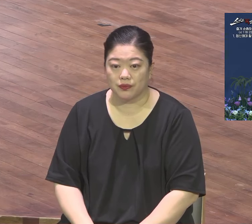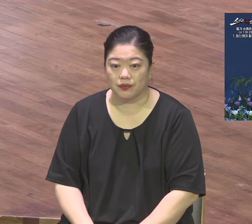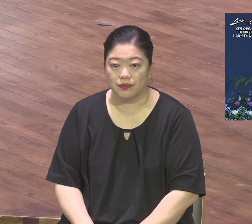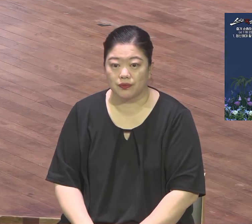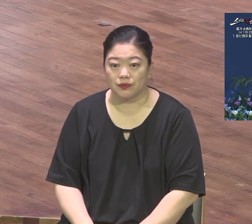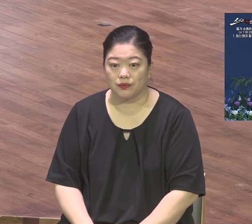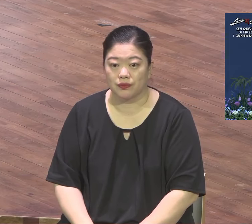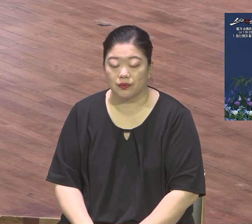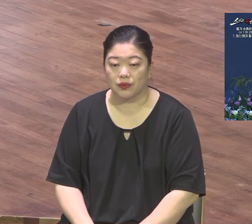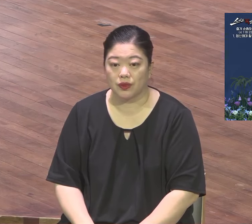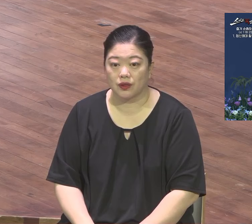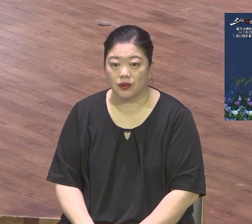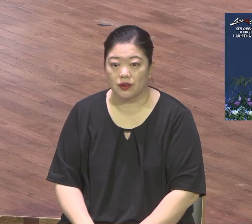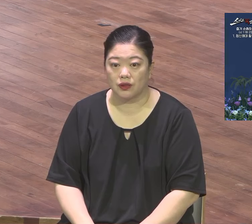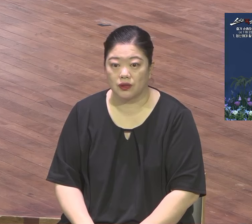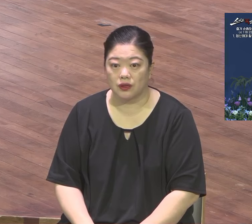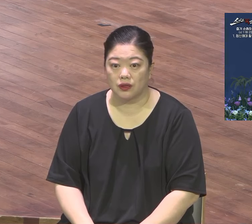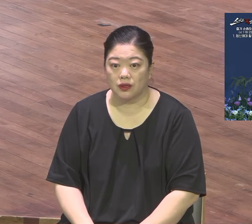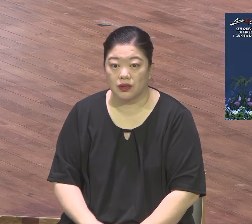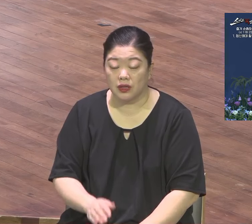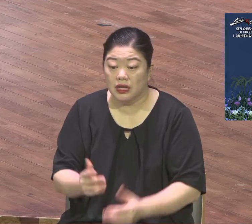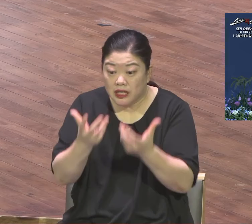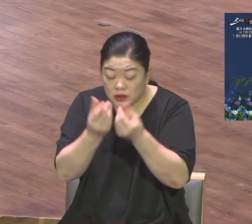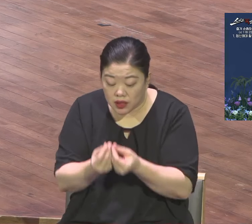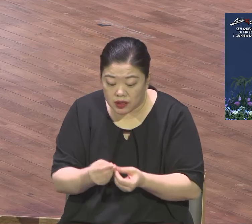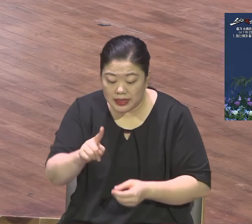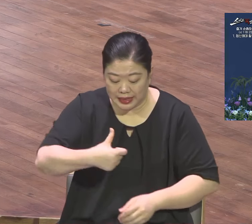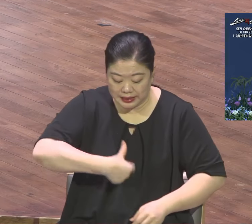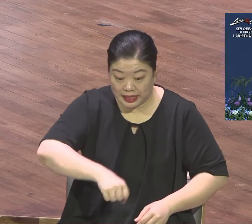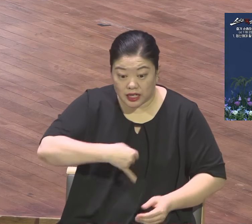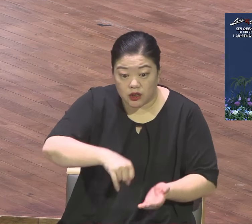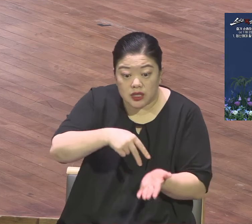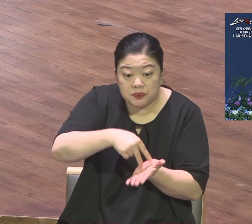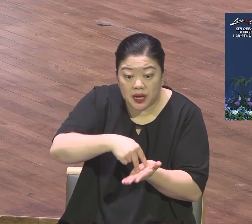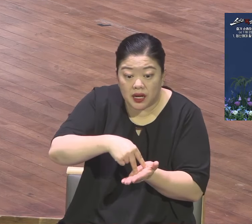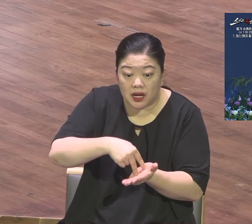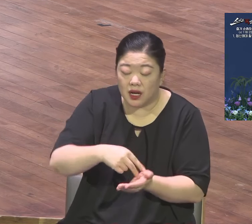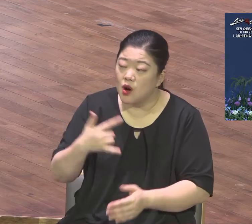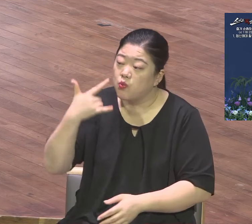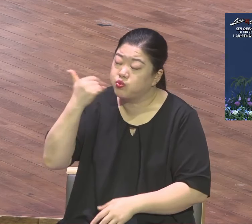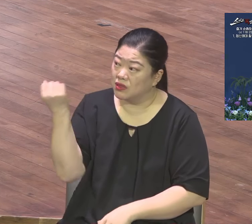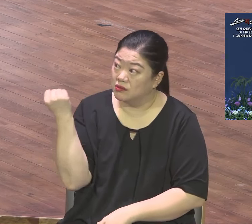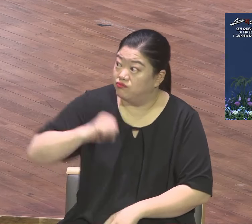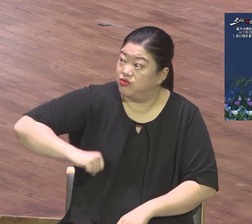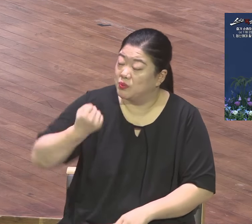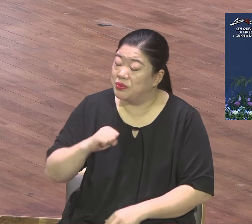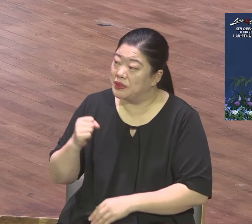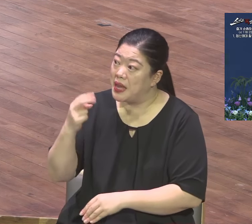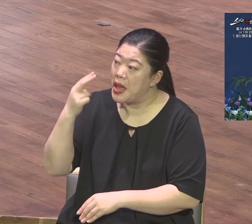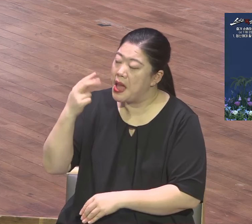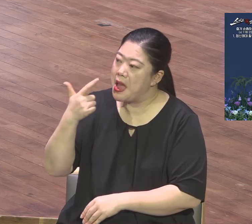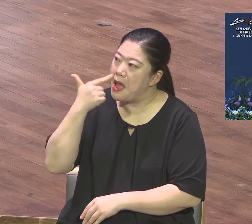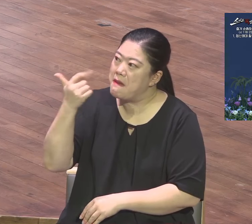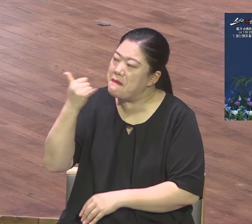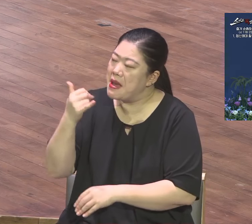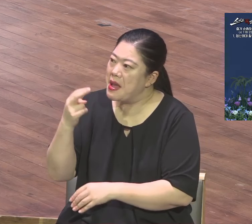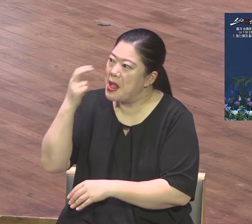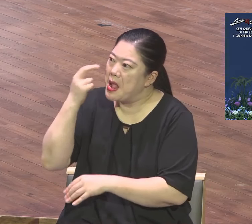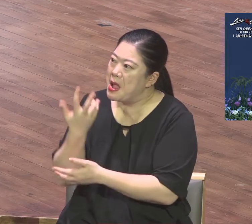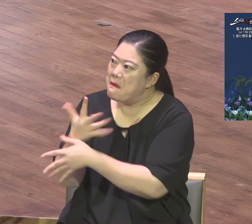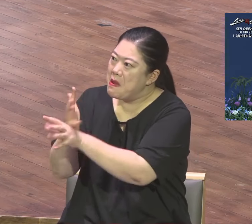더 맞으려고 패역을 거듭하느냐? 반문하고 있어. 매를 얼마나 더 맞으려고